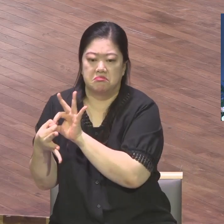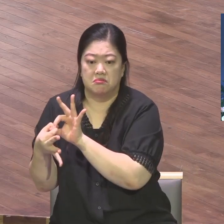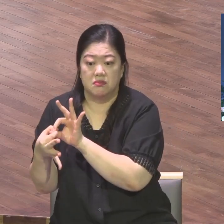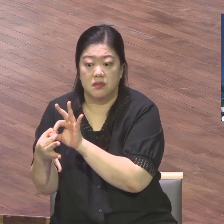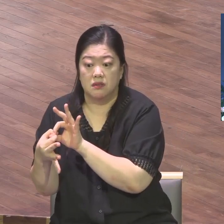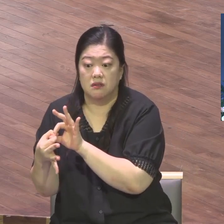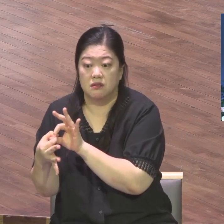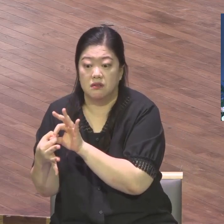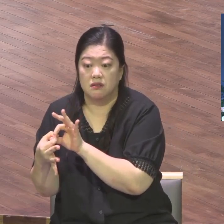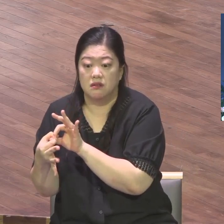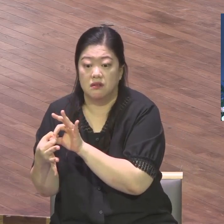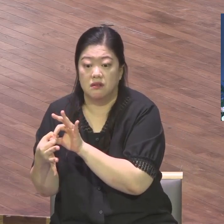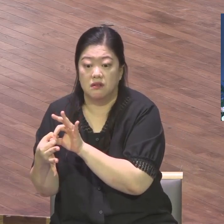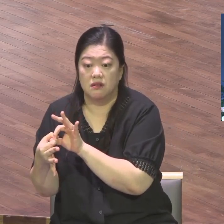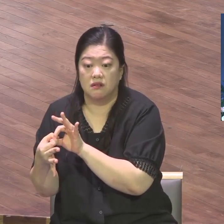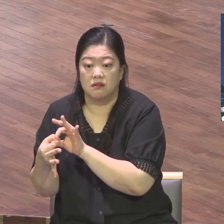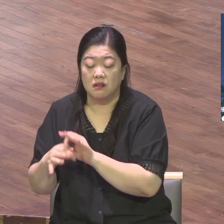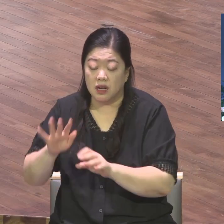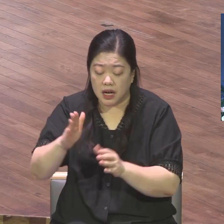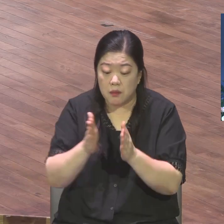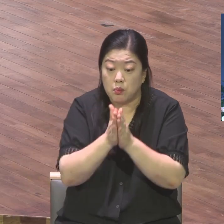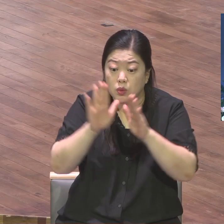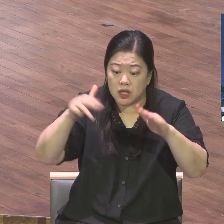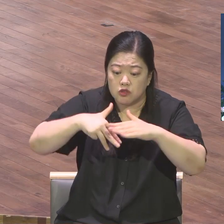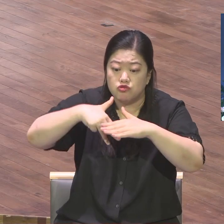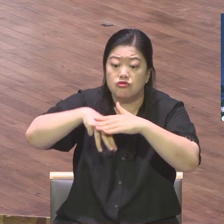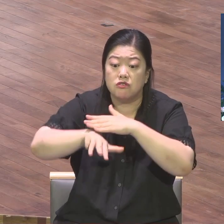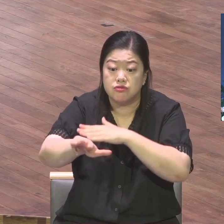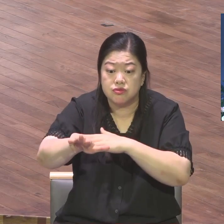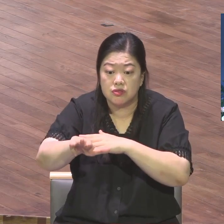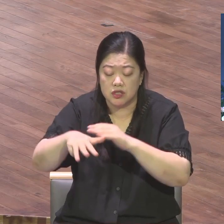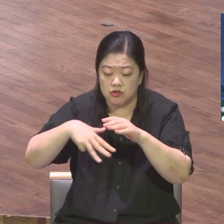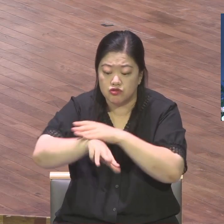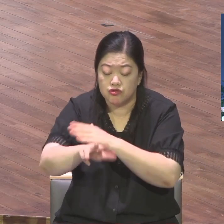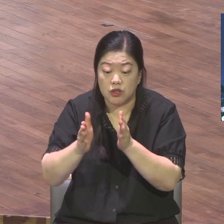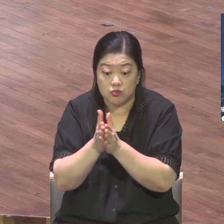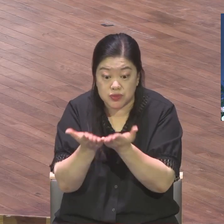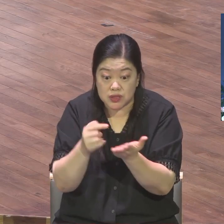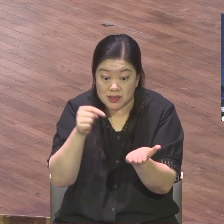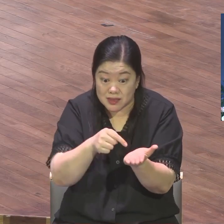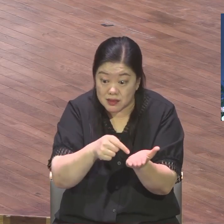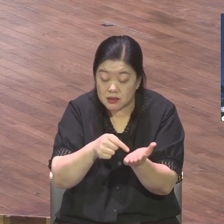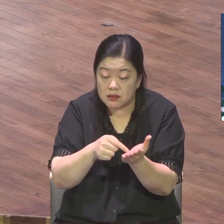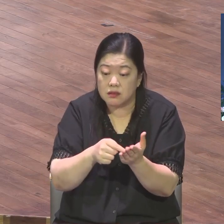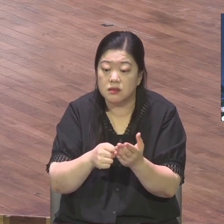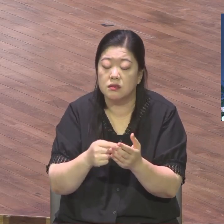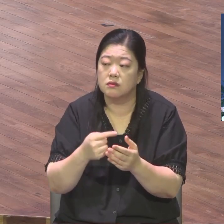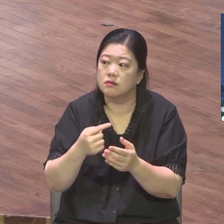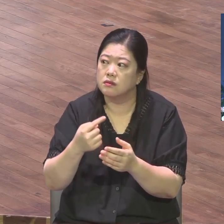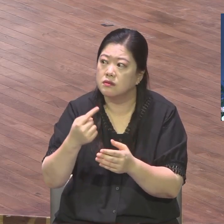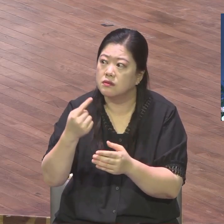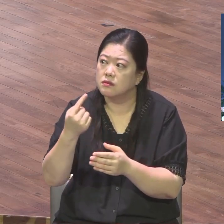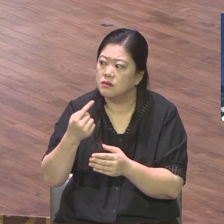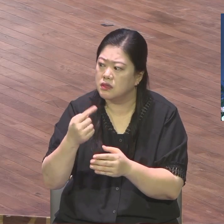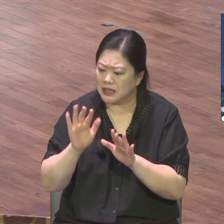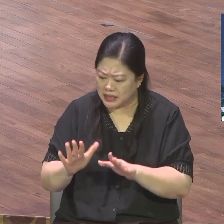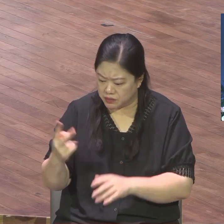지금까지 선민의식 오히려 독이 되었어요.